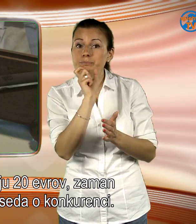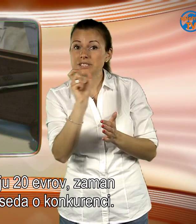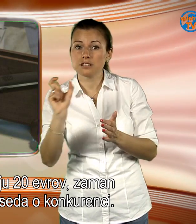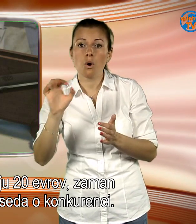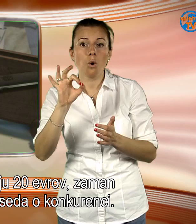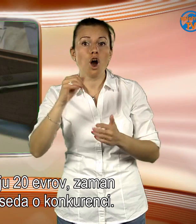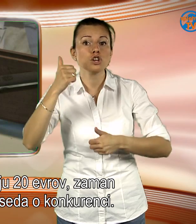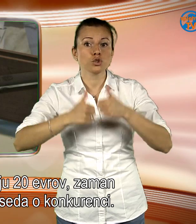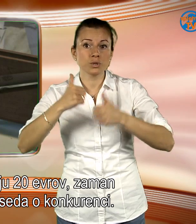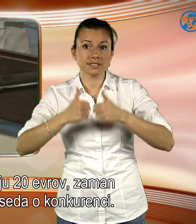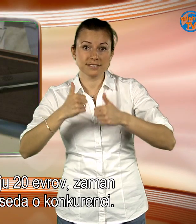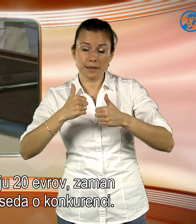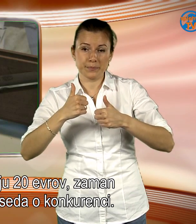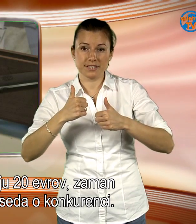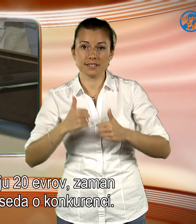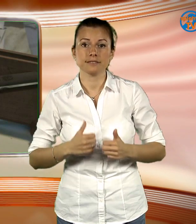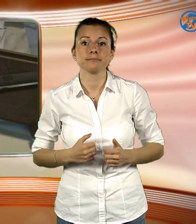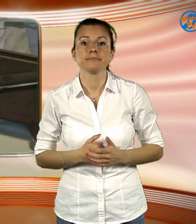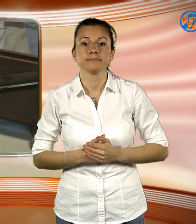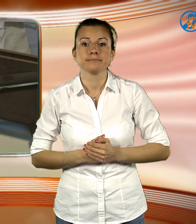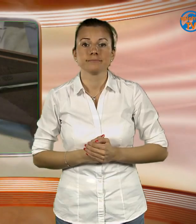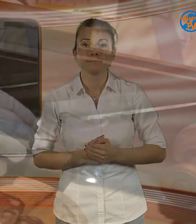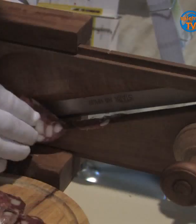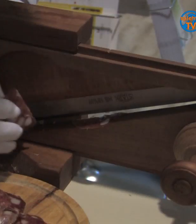In še beseda o konkurenci.